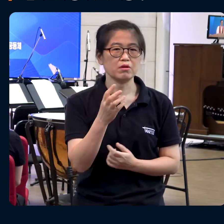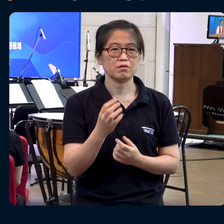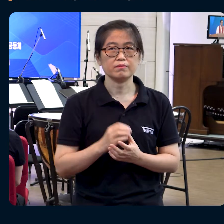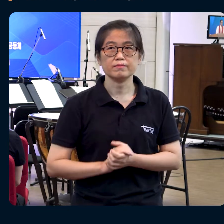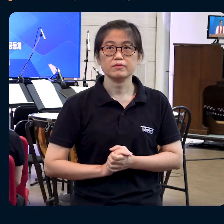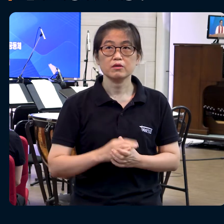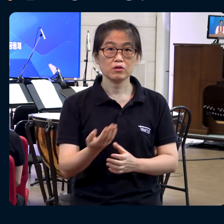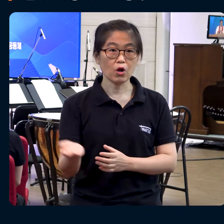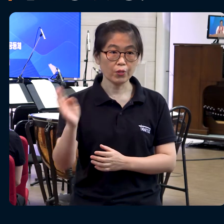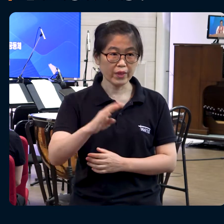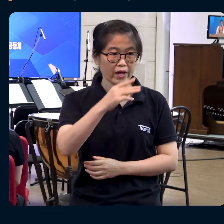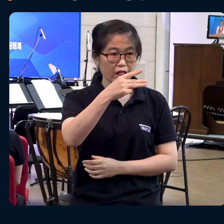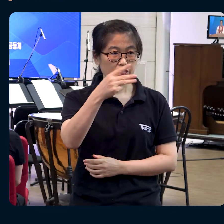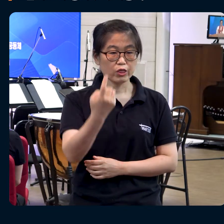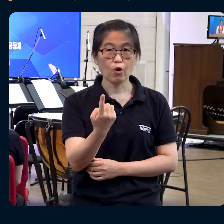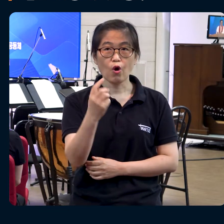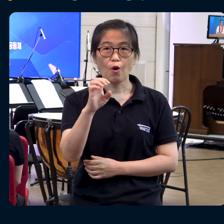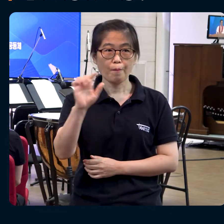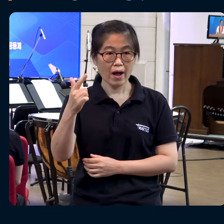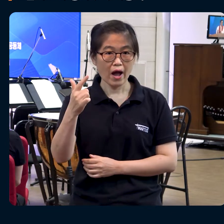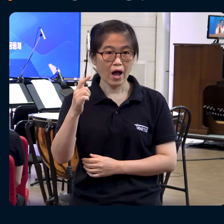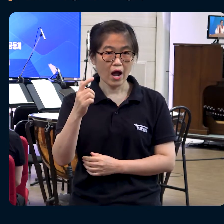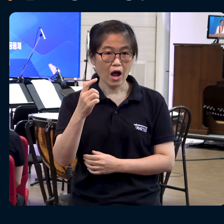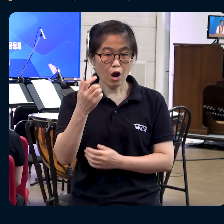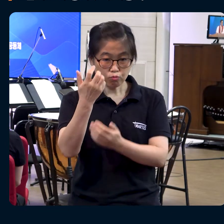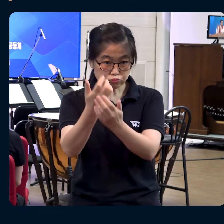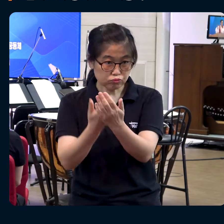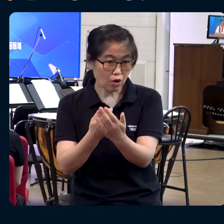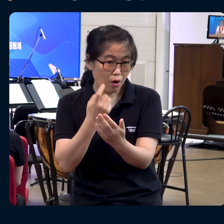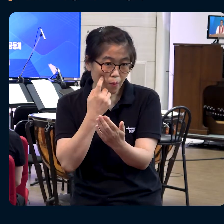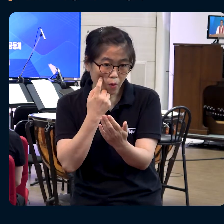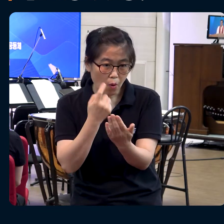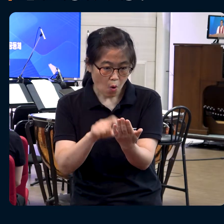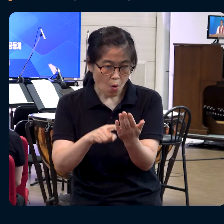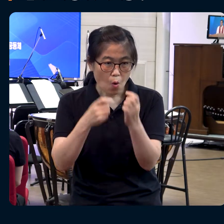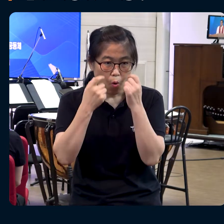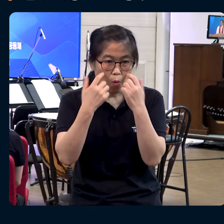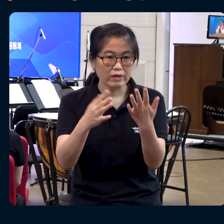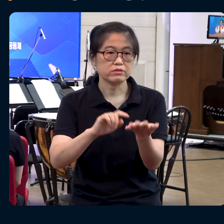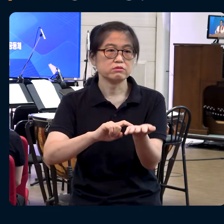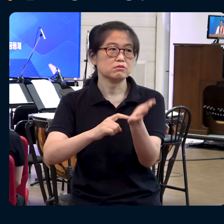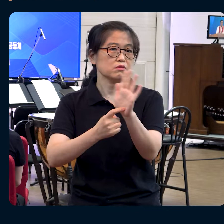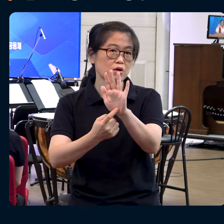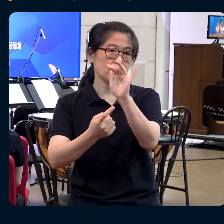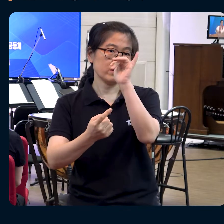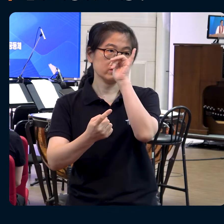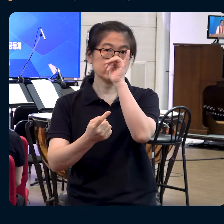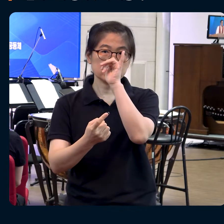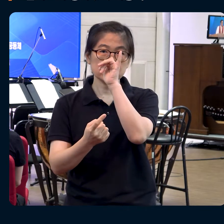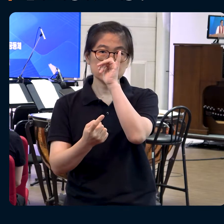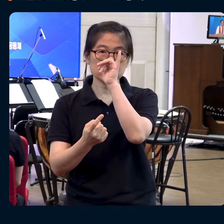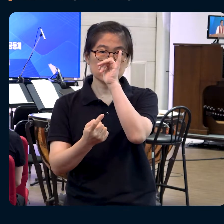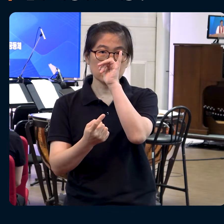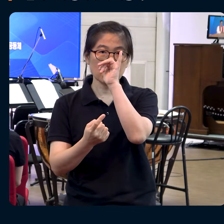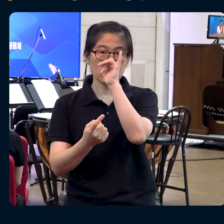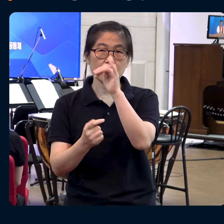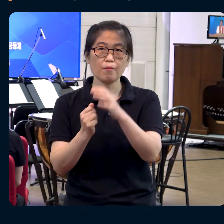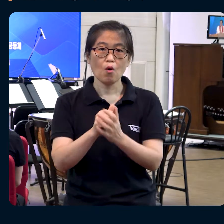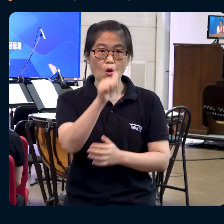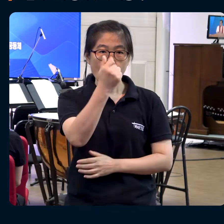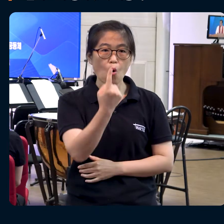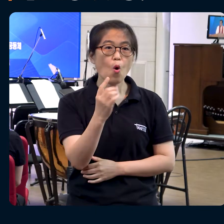볼 때는. 그런데 토판 문서를 보니까 아니요, 이건 신화가 아니라 역사예요. 창조 이야기, 홍수